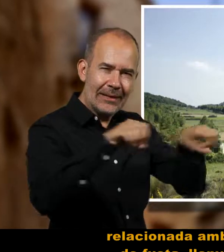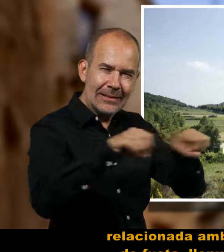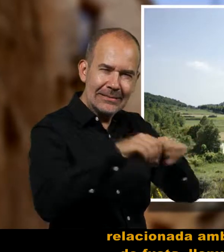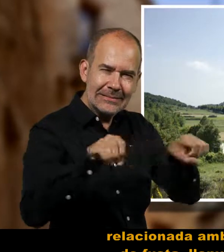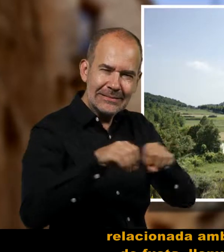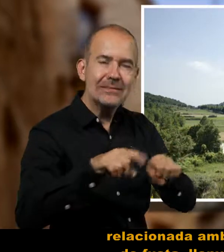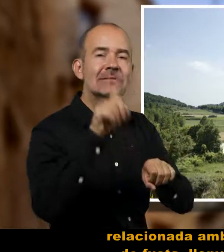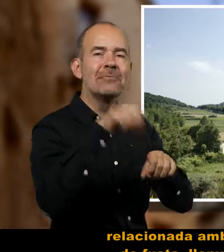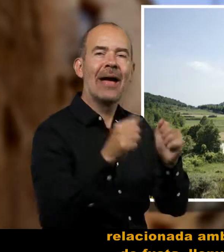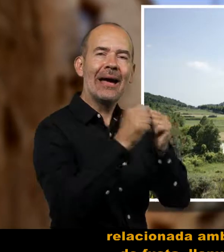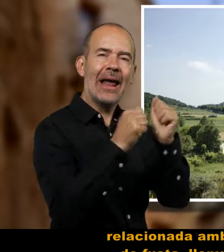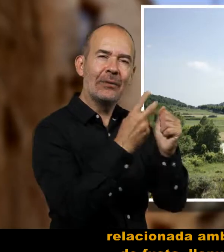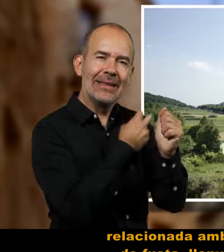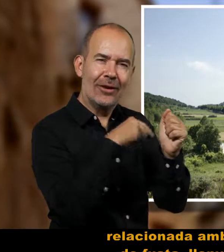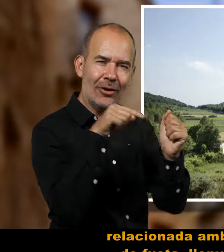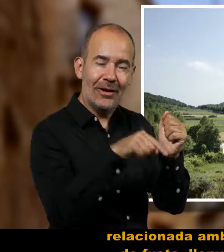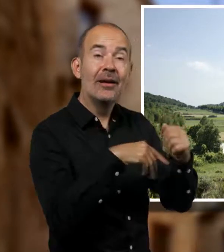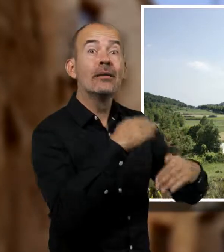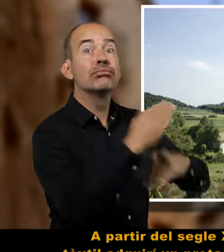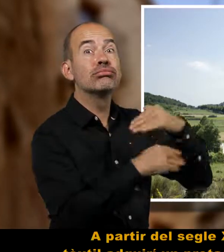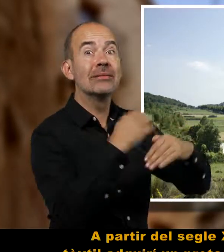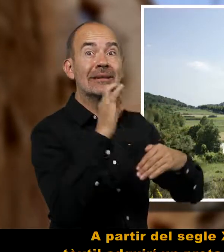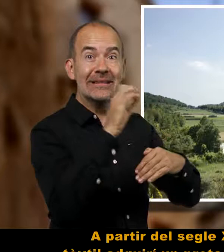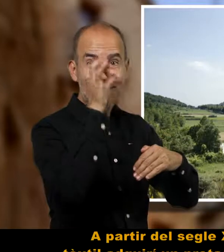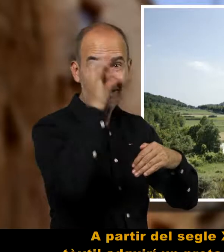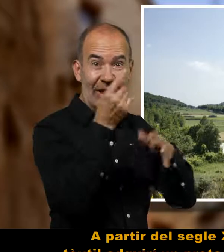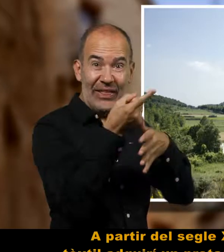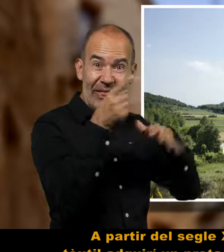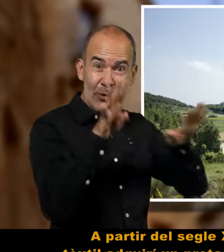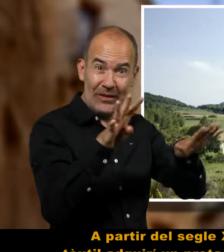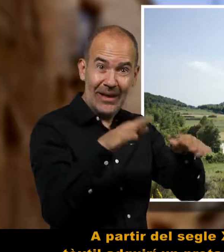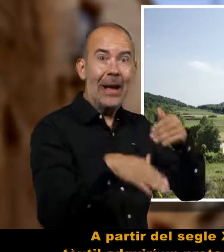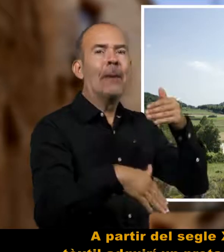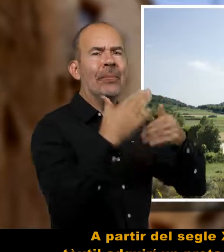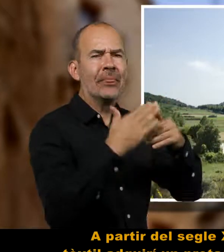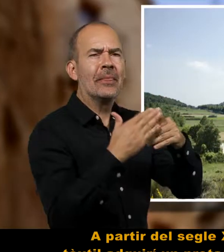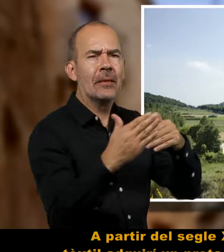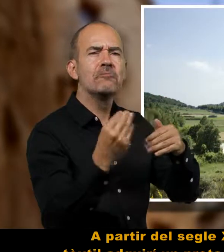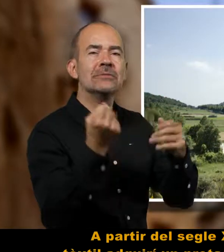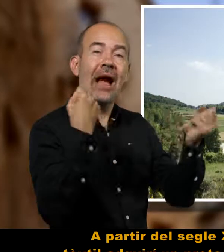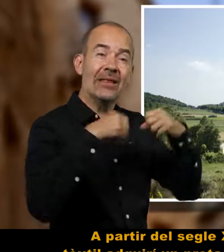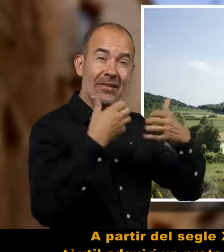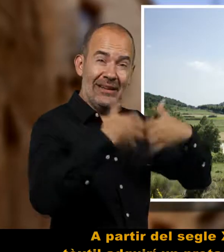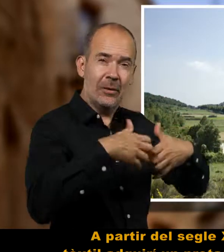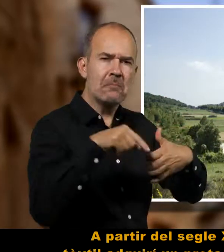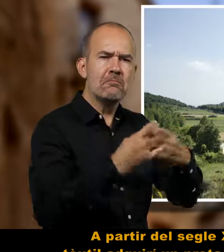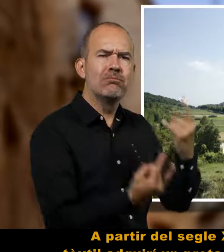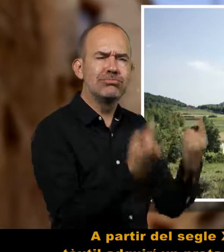A partir del segle XIX, l'activitat tèxtil adquirí un protagonisme creixent amb la implantació de